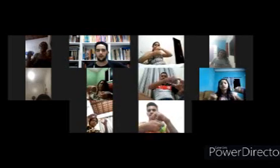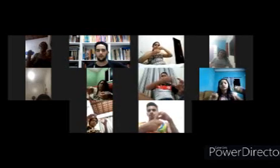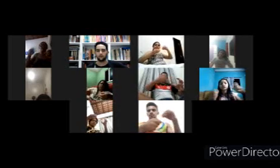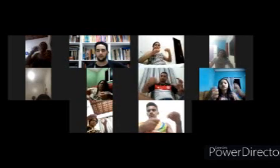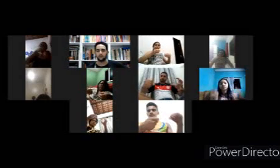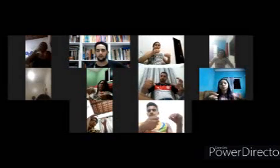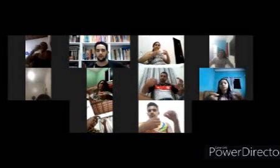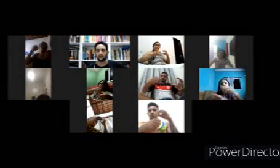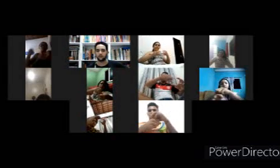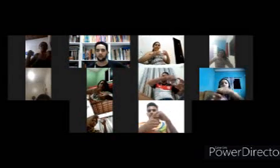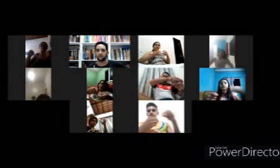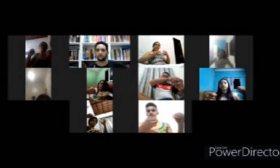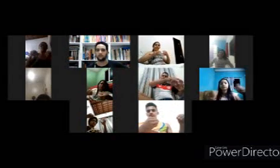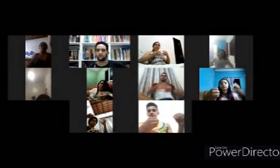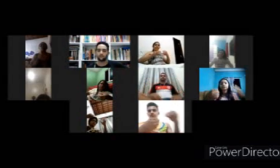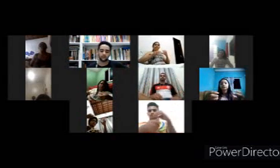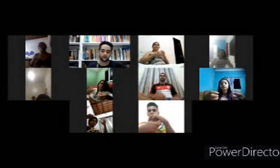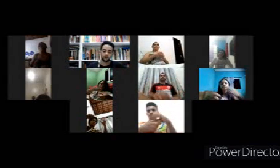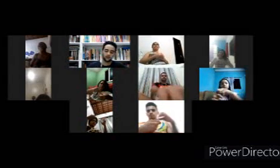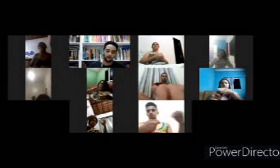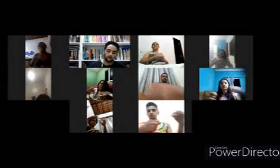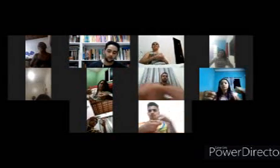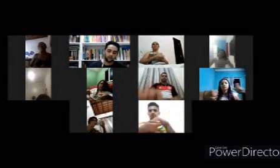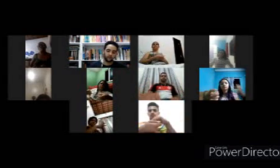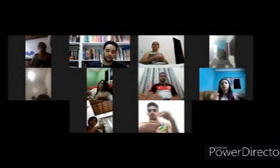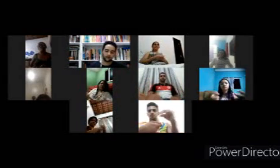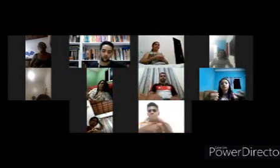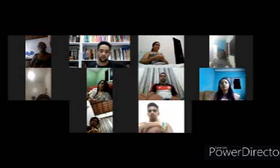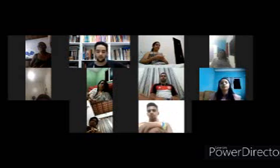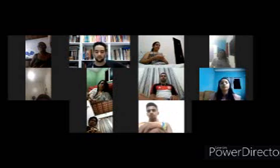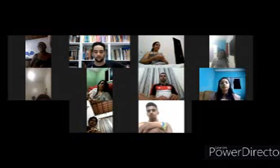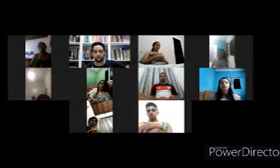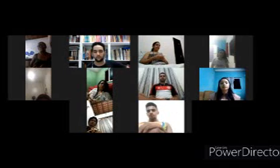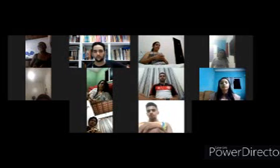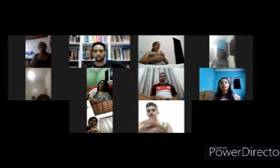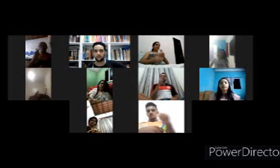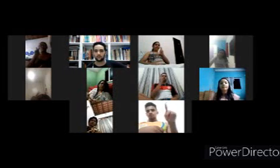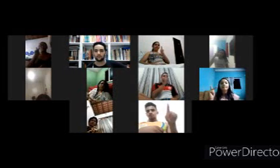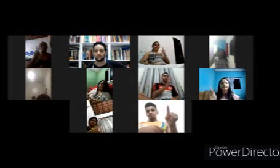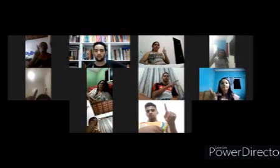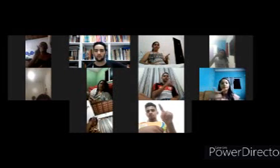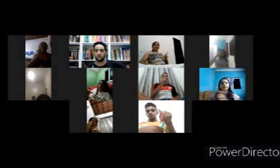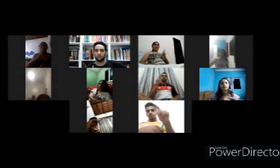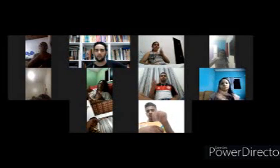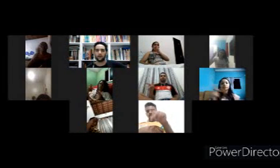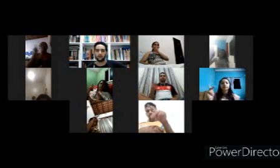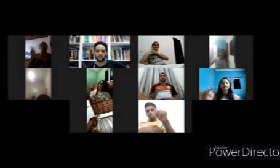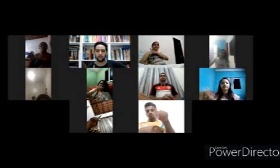Abre o zíper do estojo. Professor. o P de um lado e